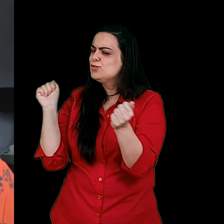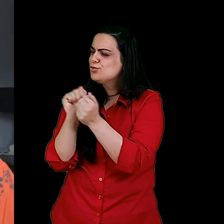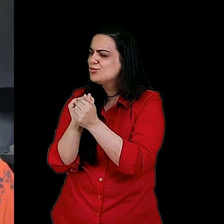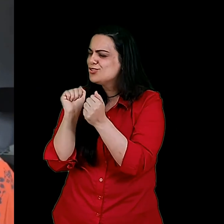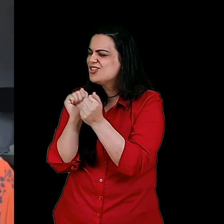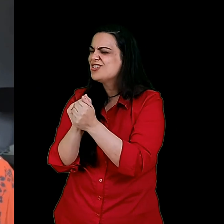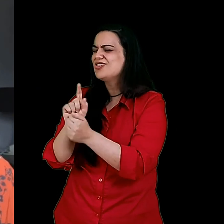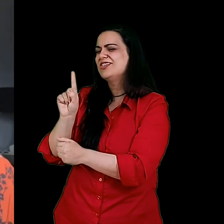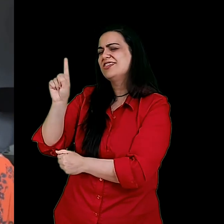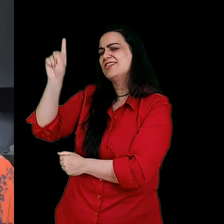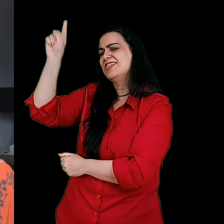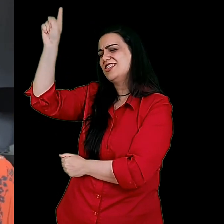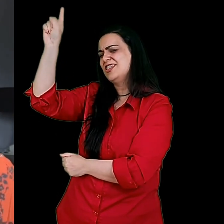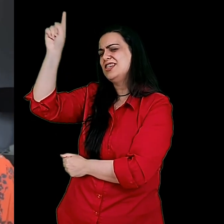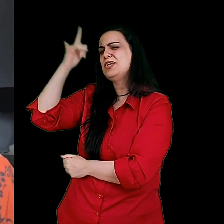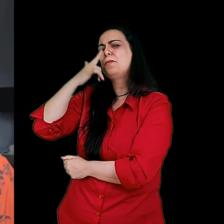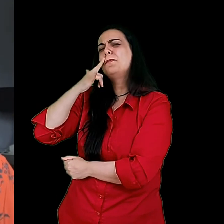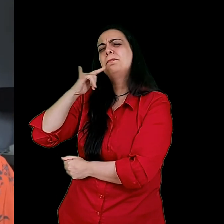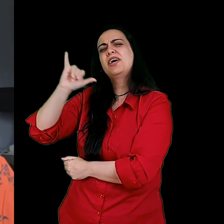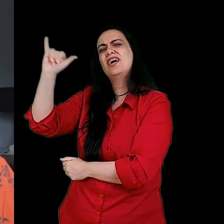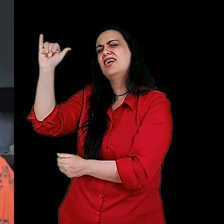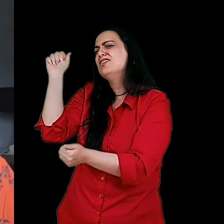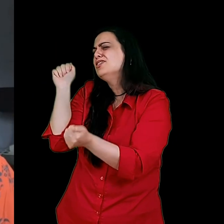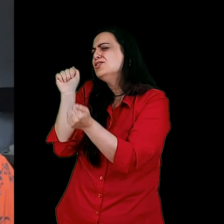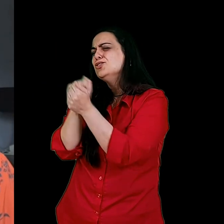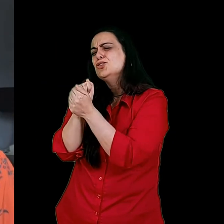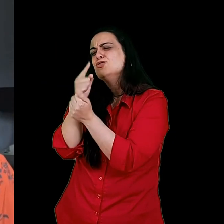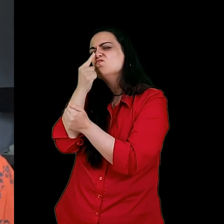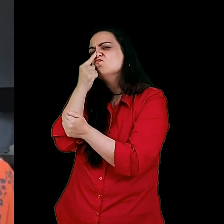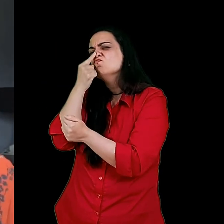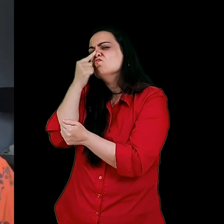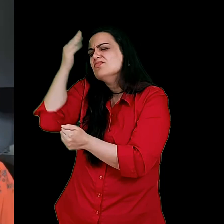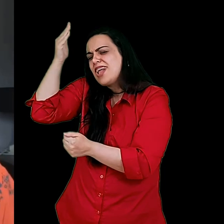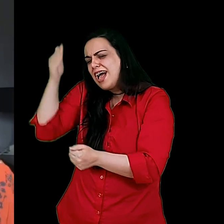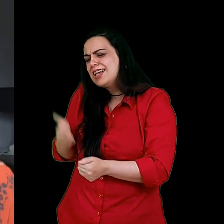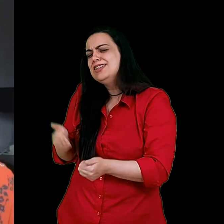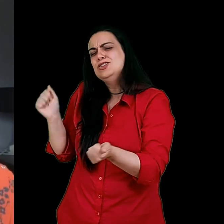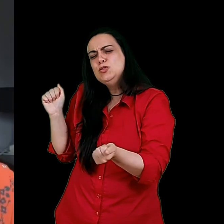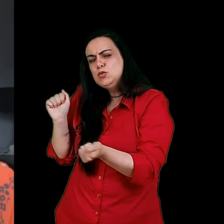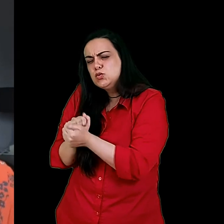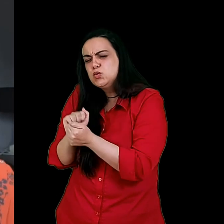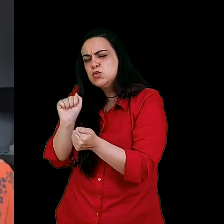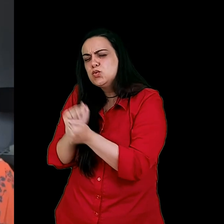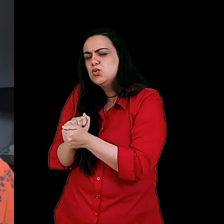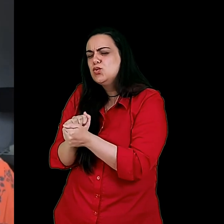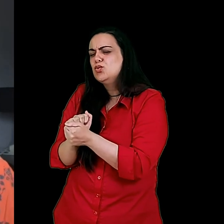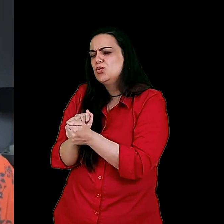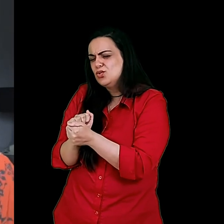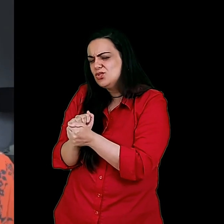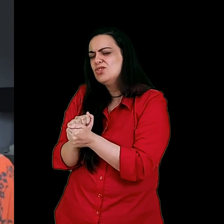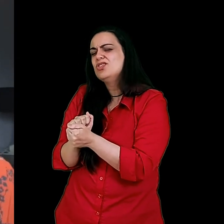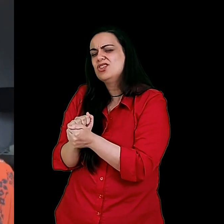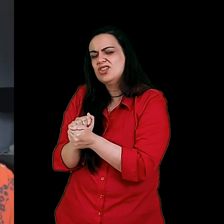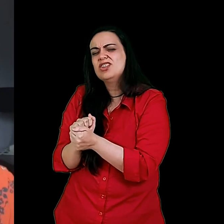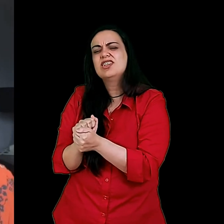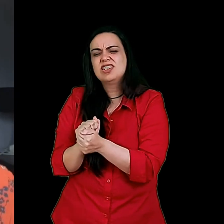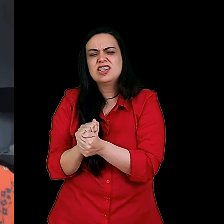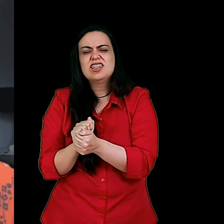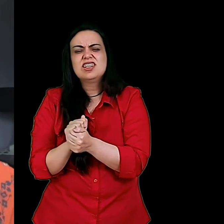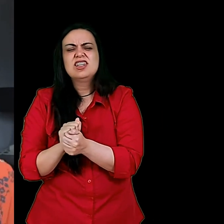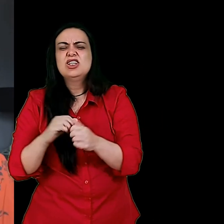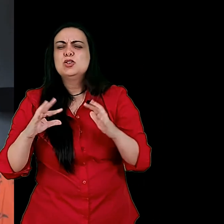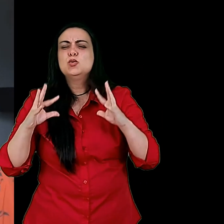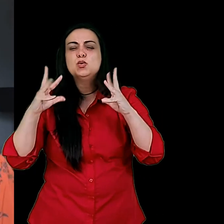ó Pai. Fica comigo, Senhor. Fica aqui aonde eu estou agora. Desfaz todas